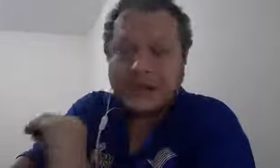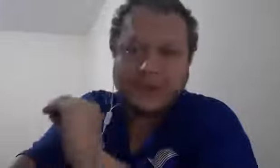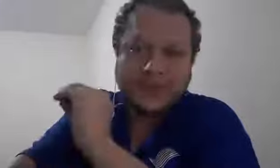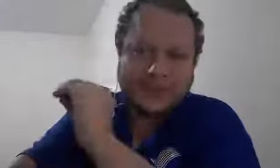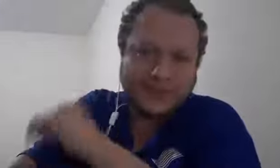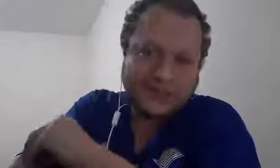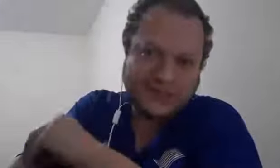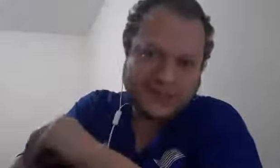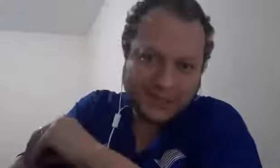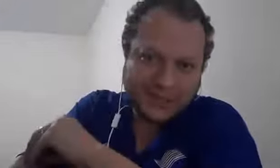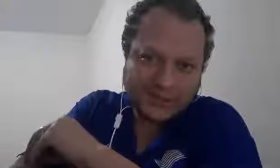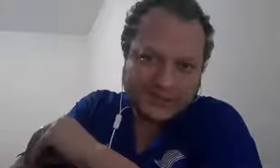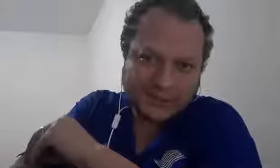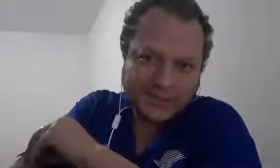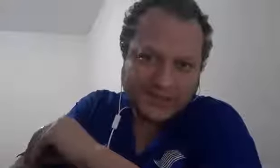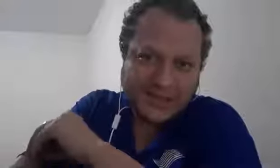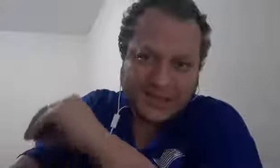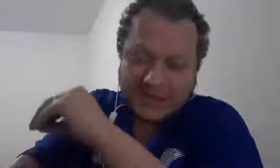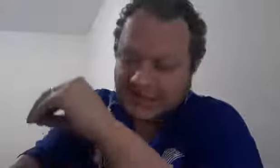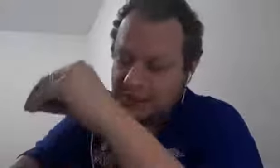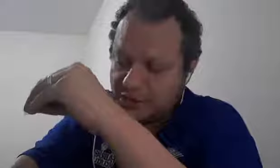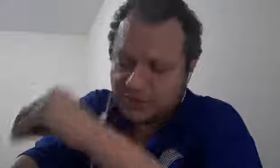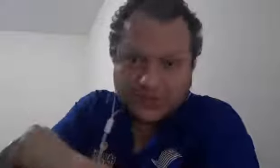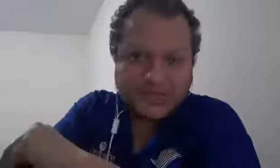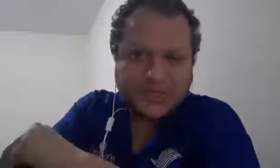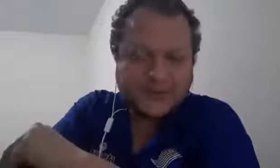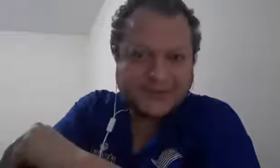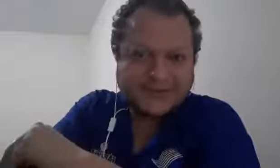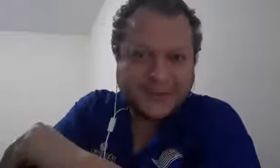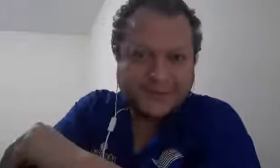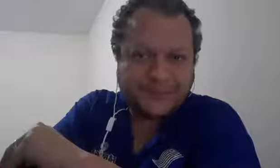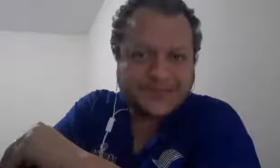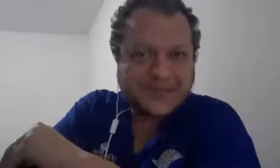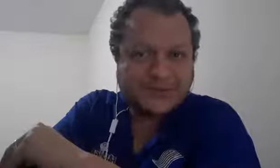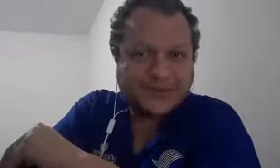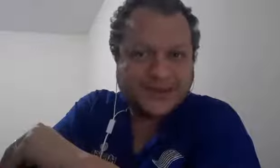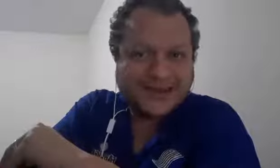O importante é saber que nós estamos aqui juntinhos, né? Sendo